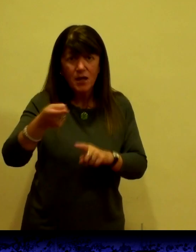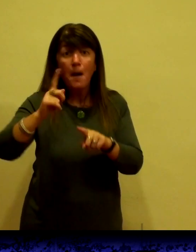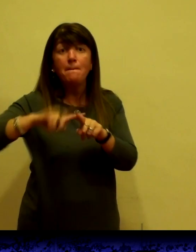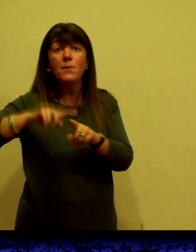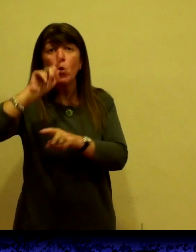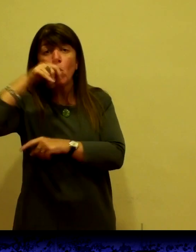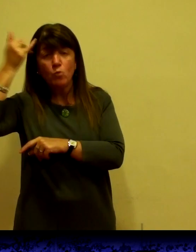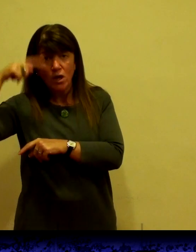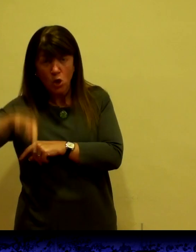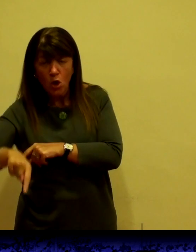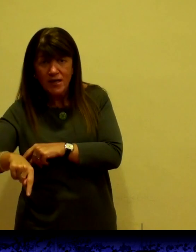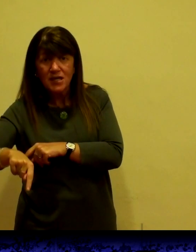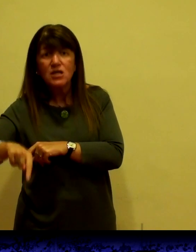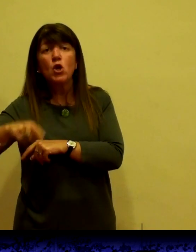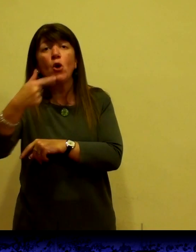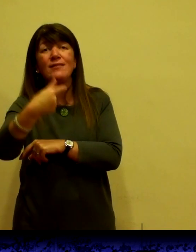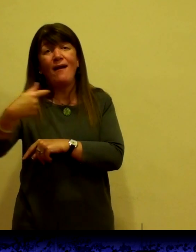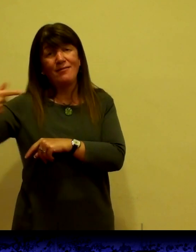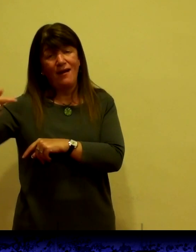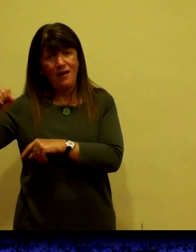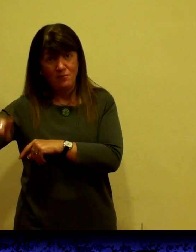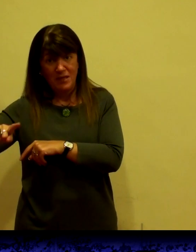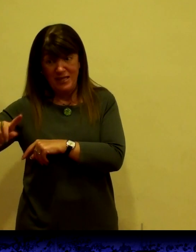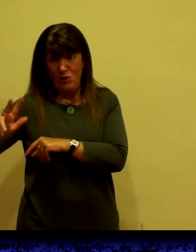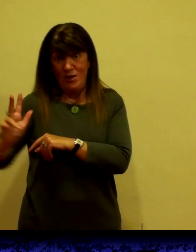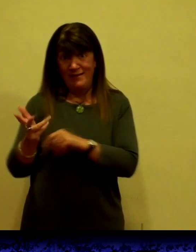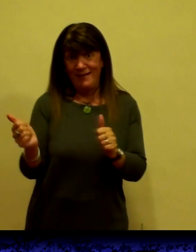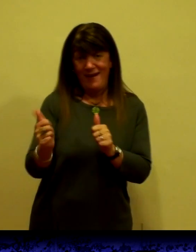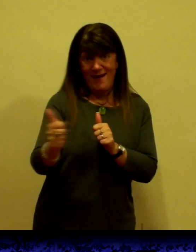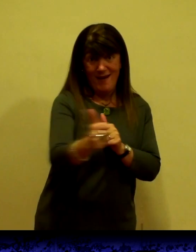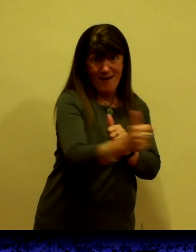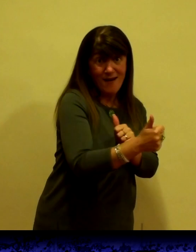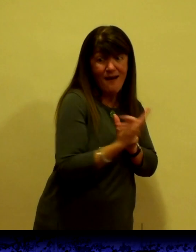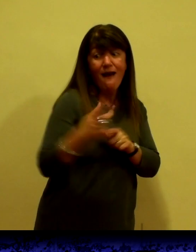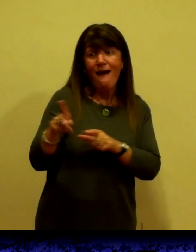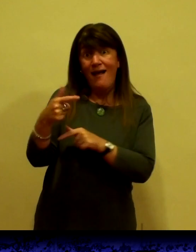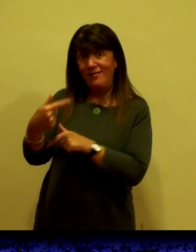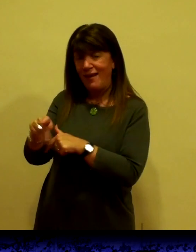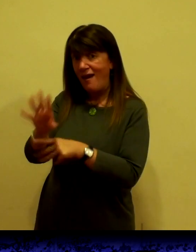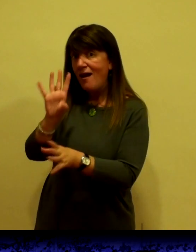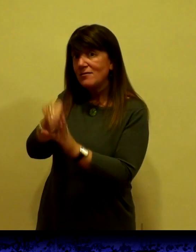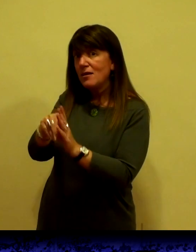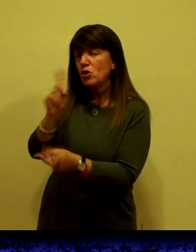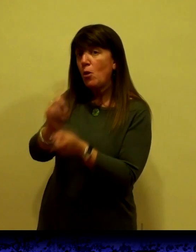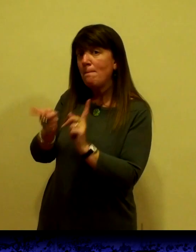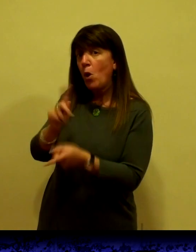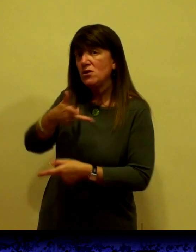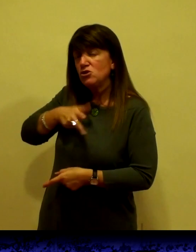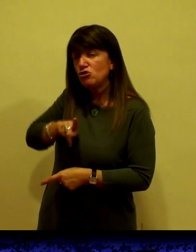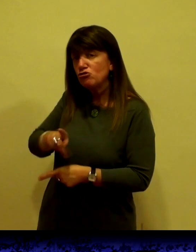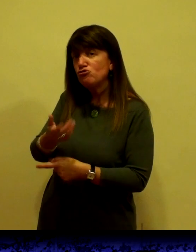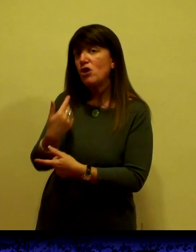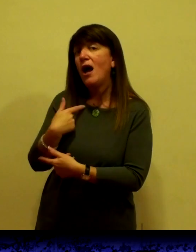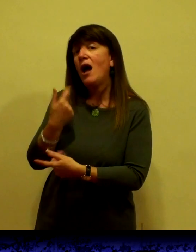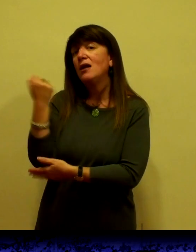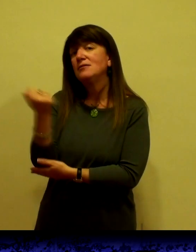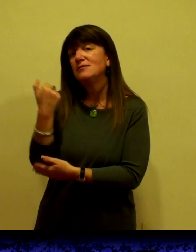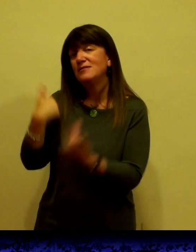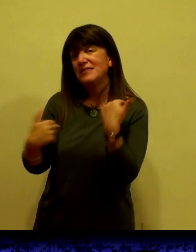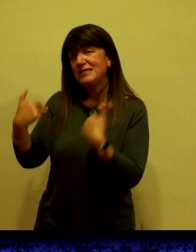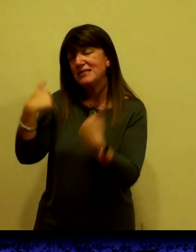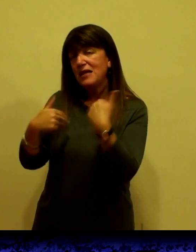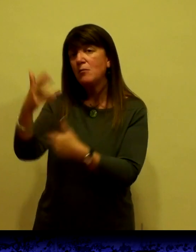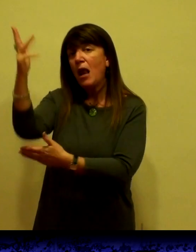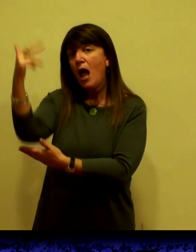Torino, rappresentata qui da Tea Taramino, per la Direzione Politiche Sociali e Rapporti con le Aziende Sanitarie e Servizio Disabili,